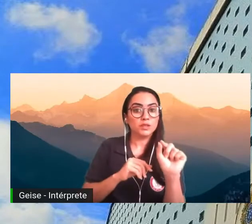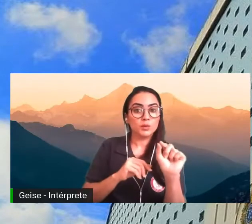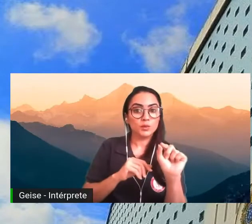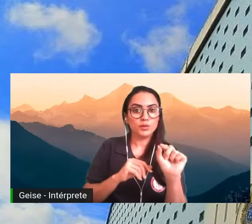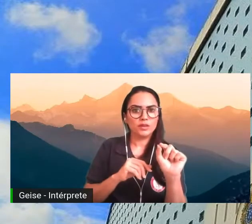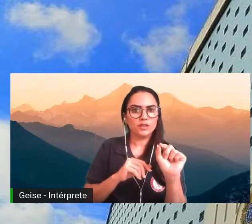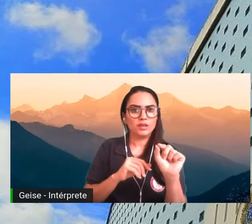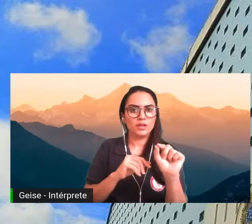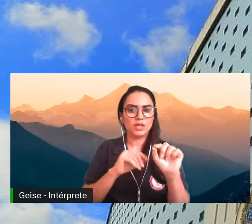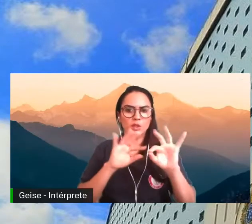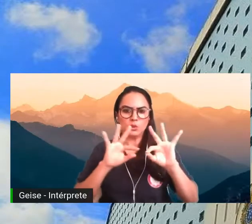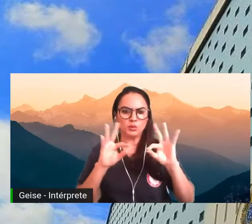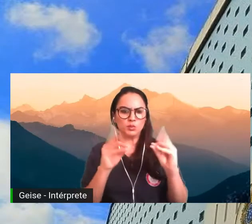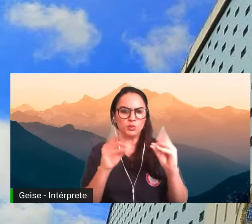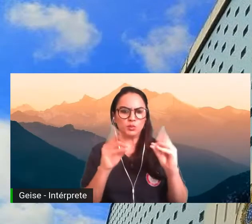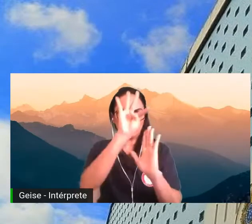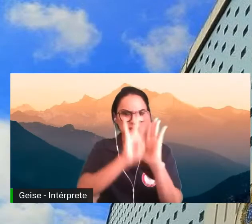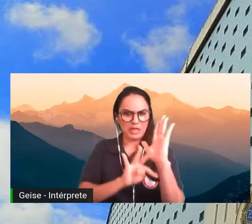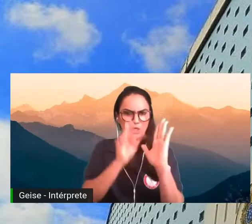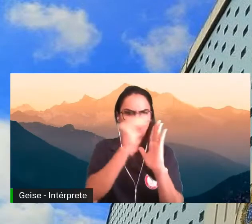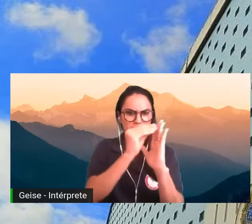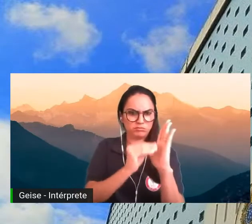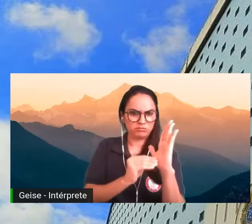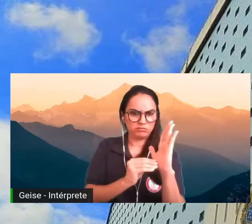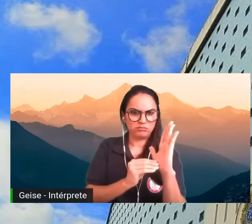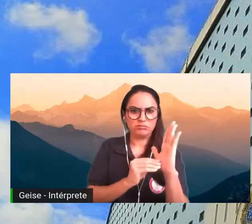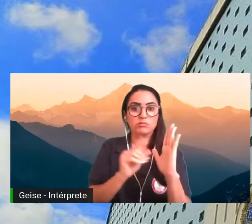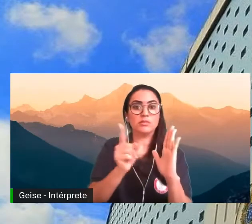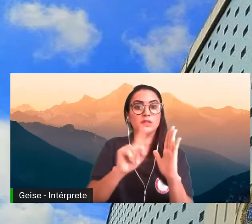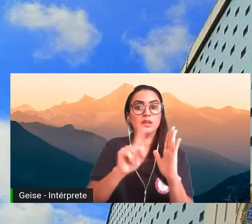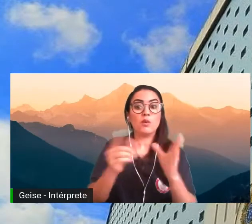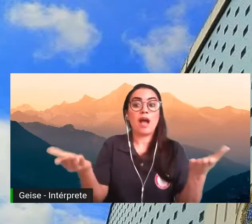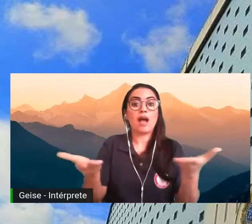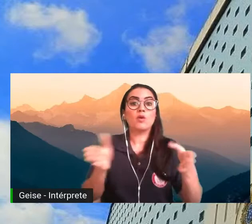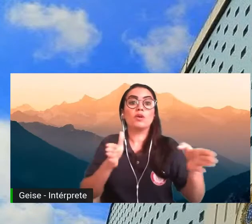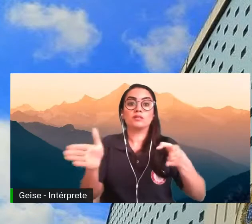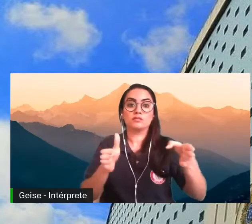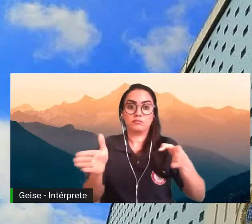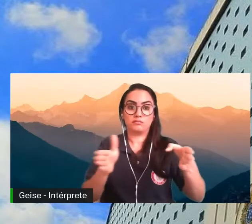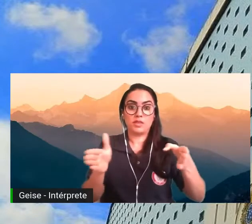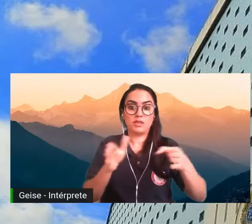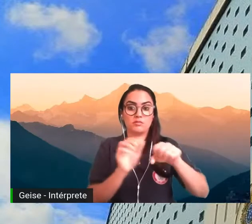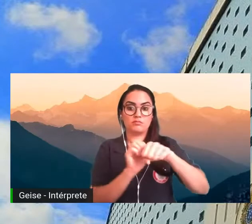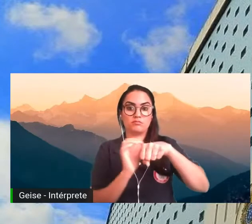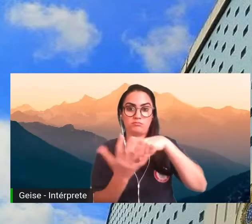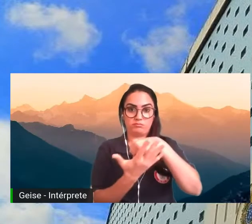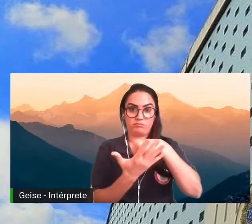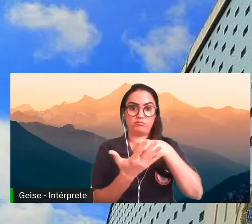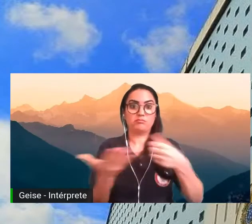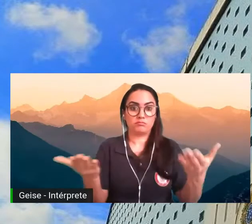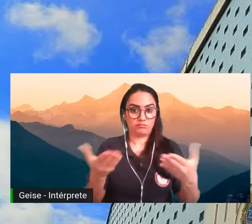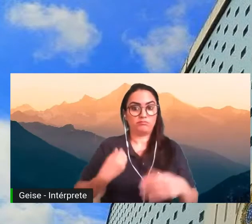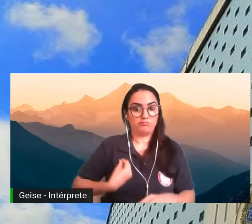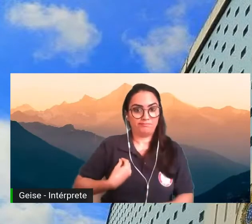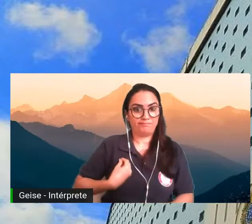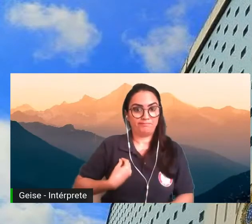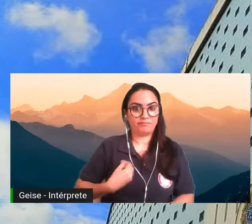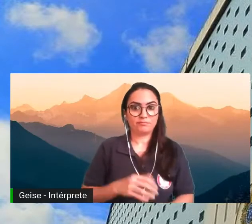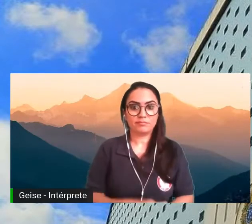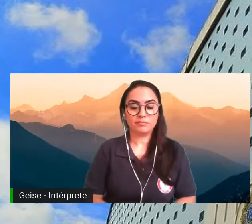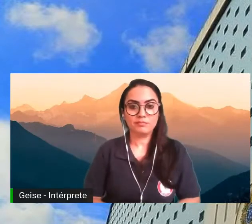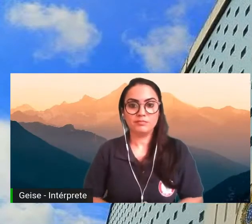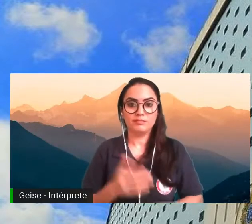textualmente, mas no quadro do contexto onde nós estamos vivendo. Escrevo, então, em vermelho os